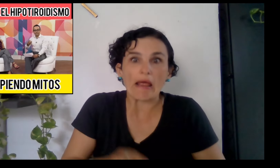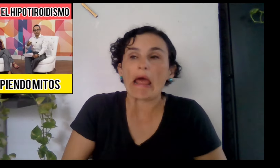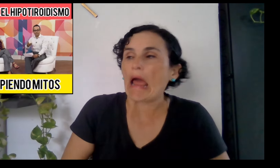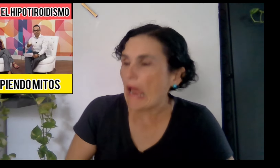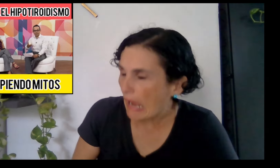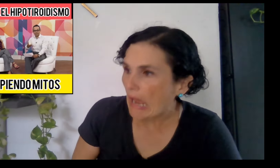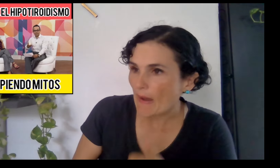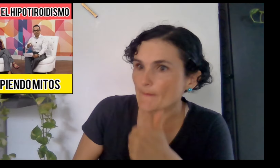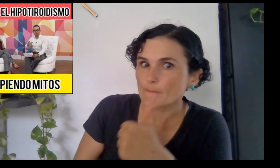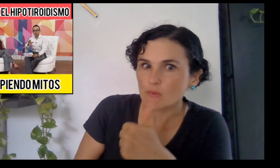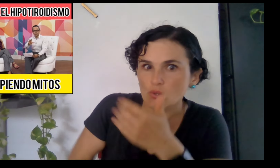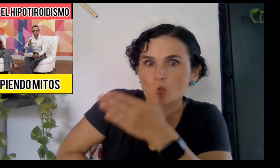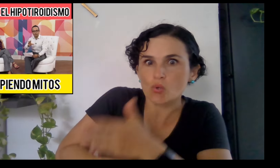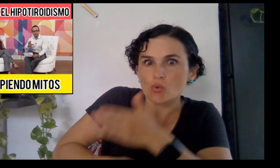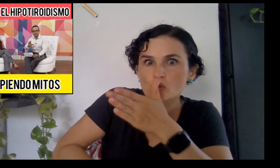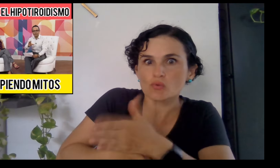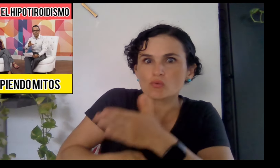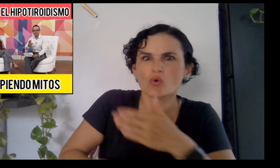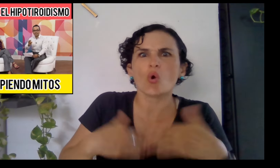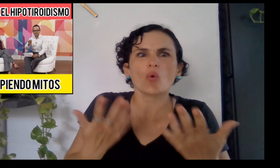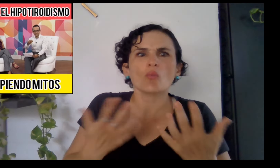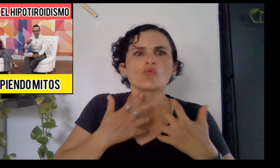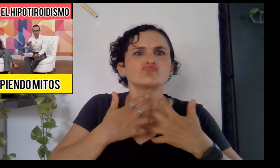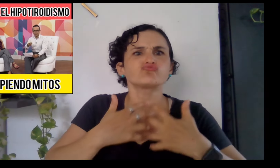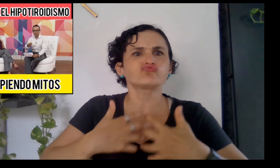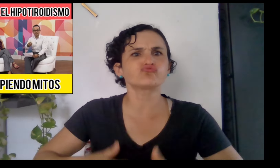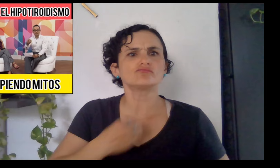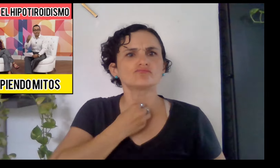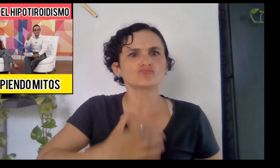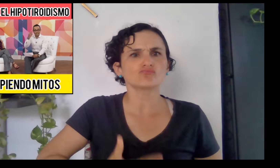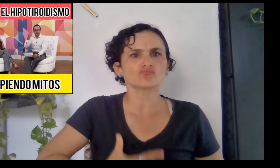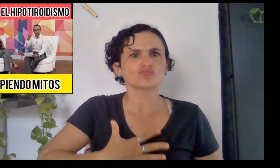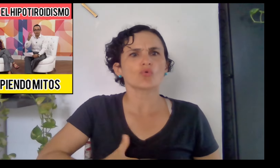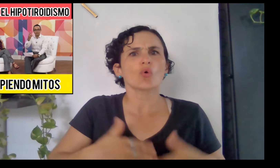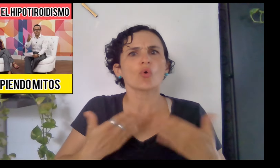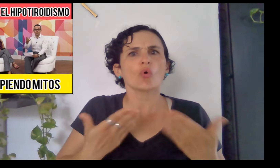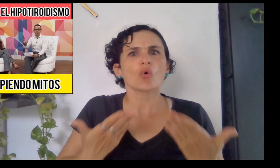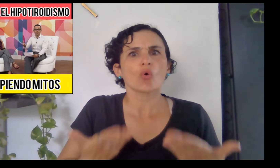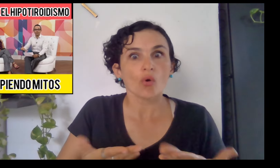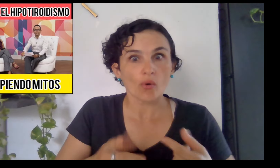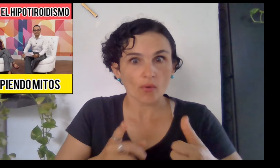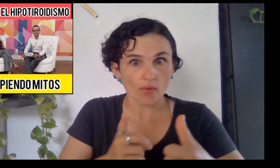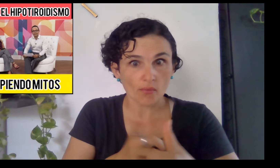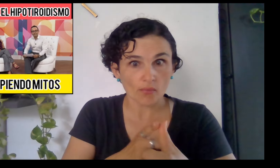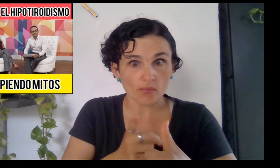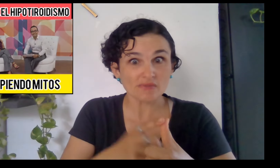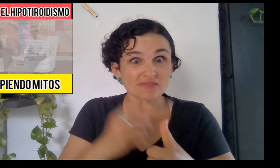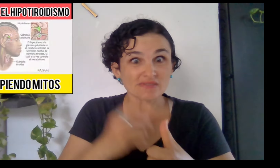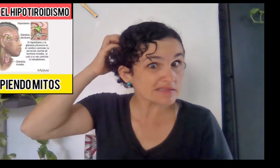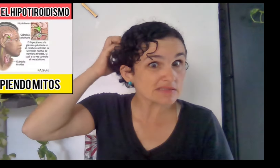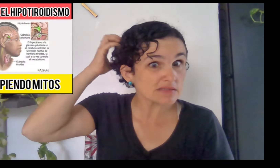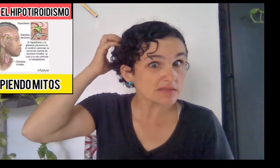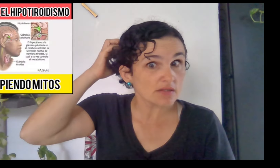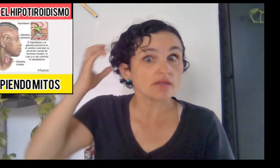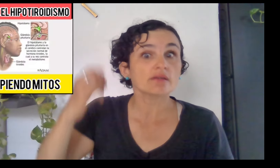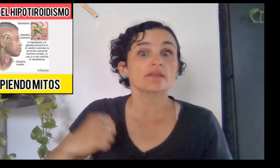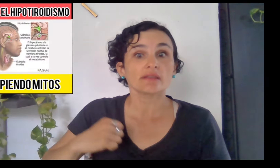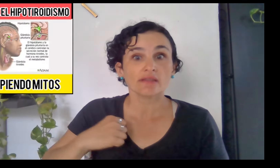funciona la glándula tiroidea? Lo primero que queremos que quede por entendido es que el cerebro libera una hormona que se llama la TSH.